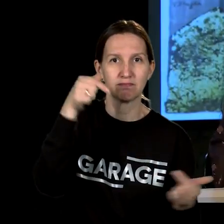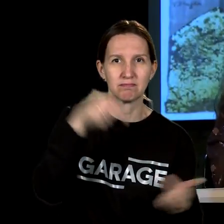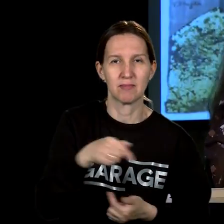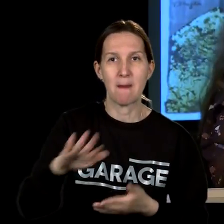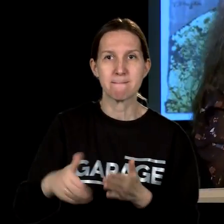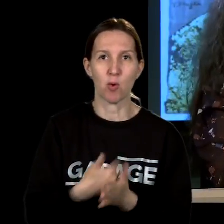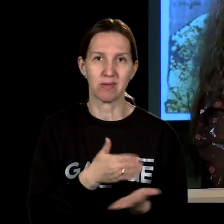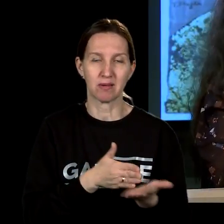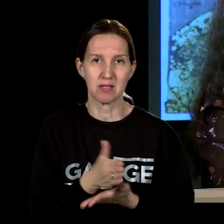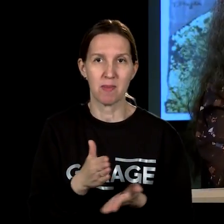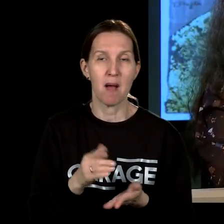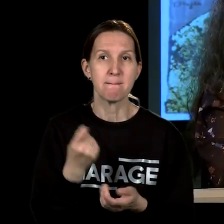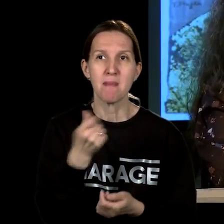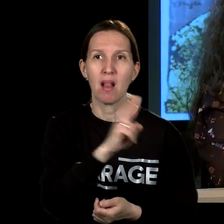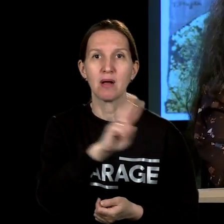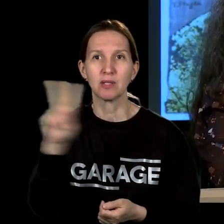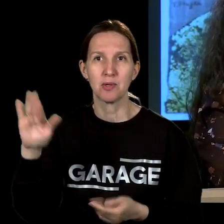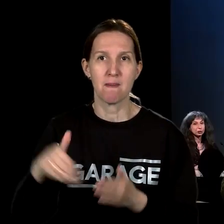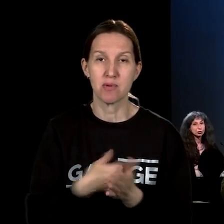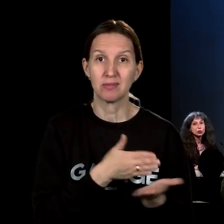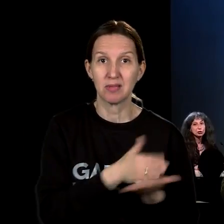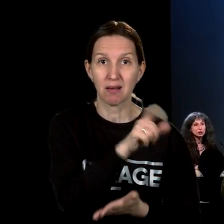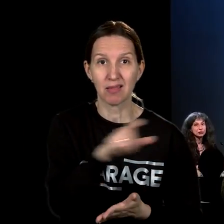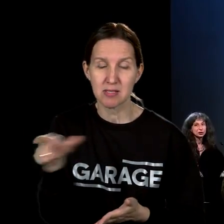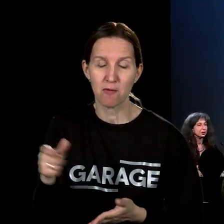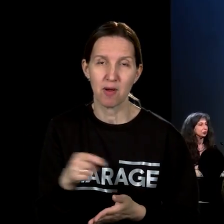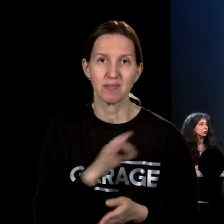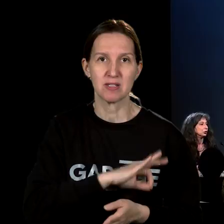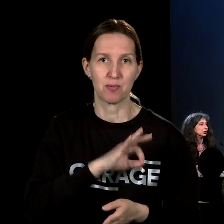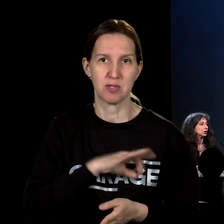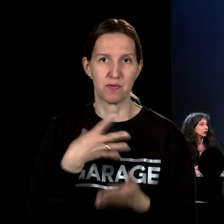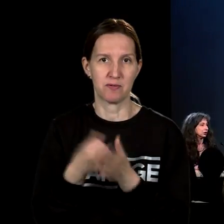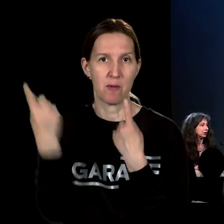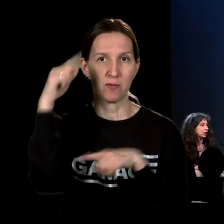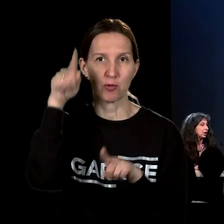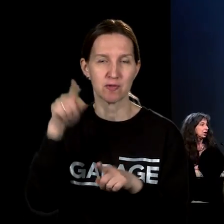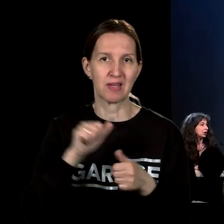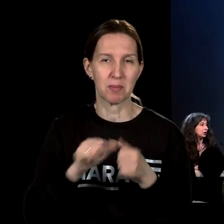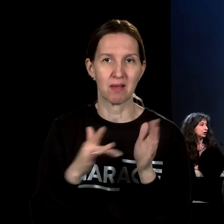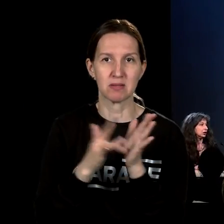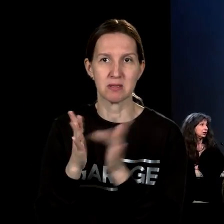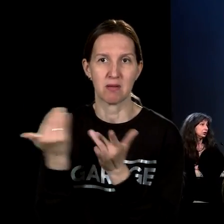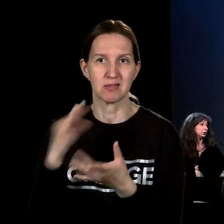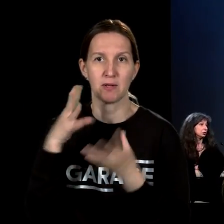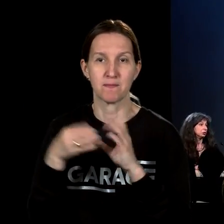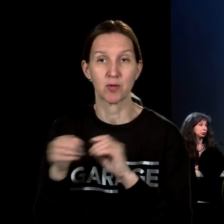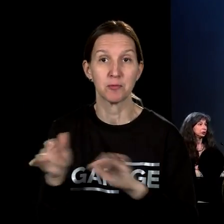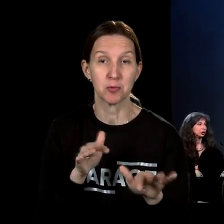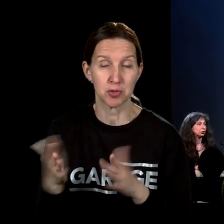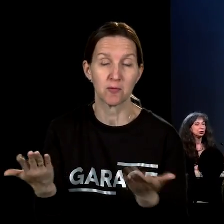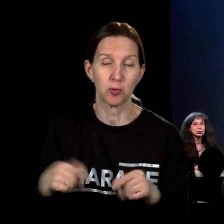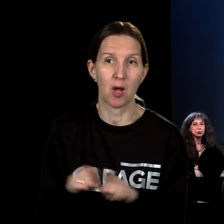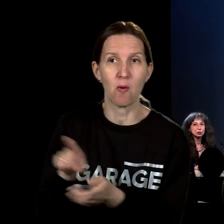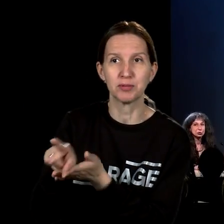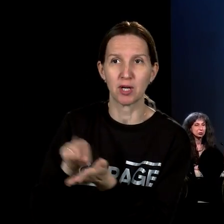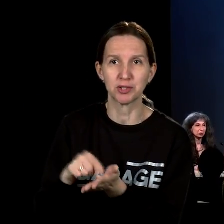сюжетами. Вот эти самые действительно подражания Джотто, да, наверное, которые он делает. И причем